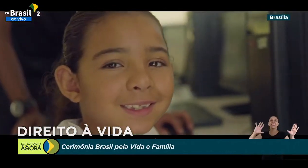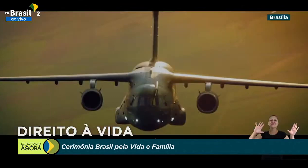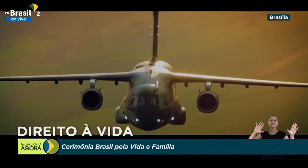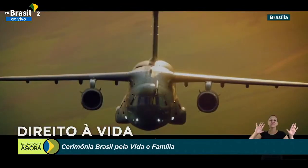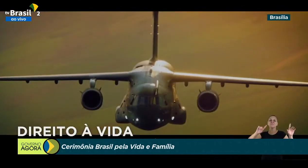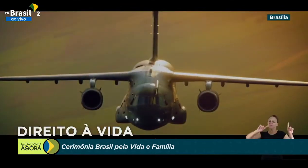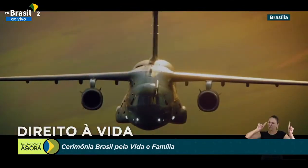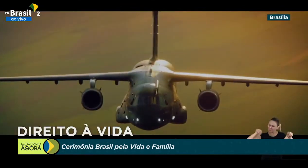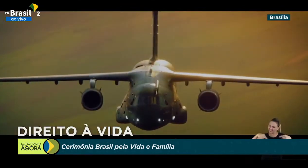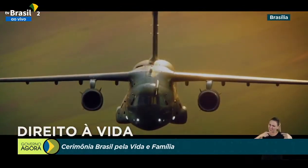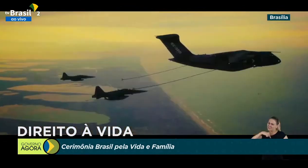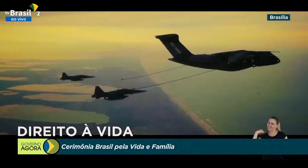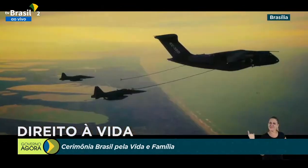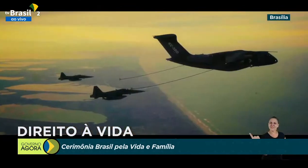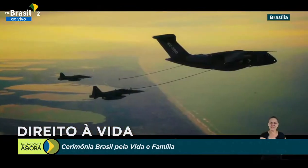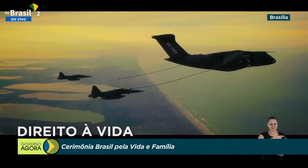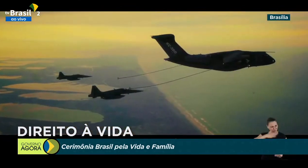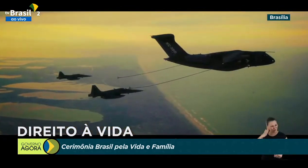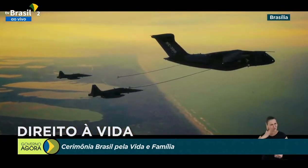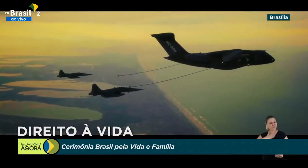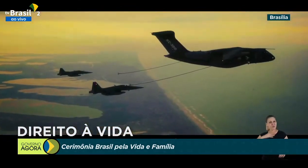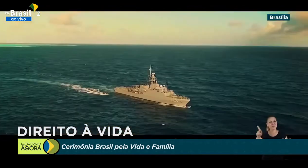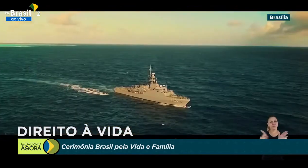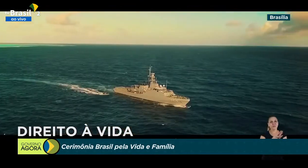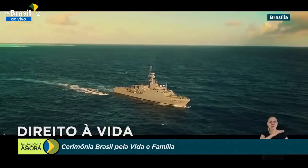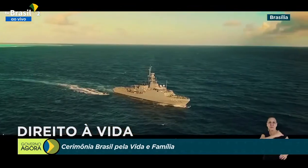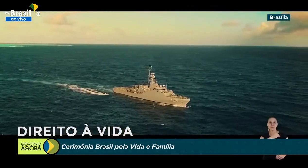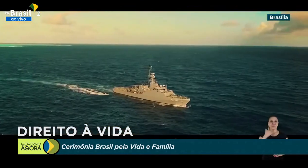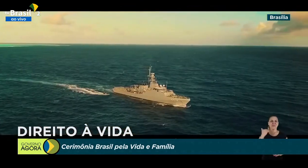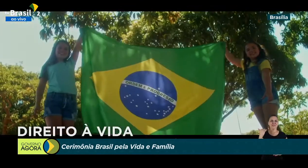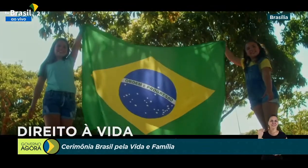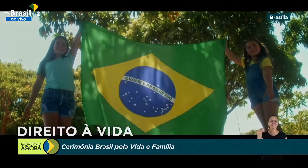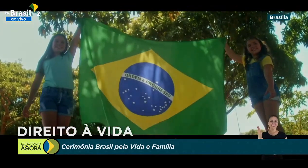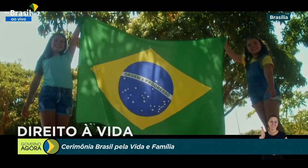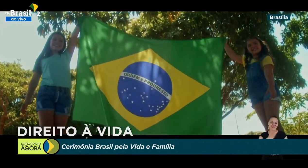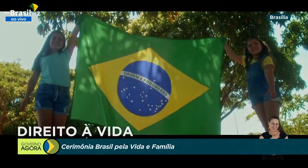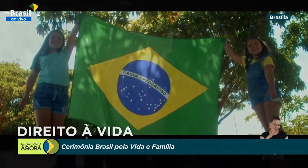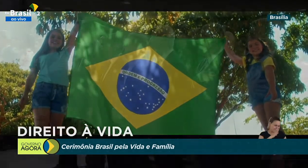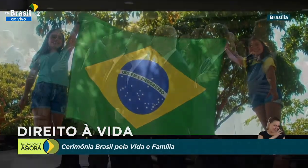E aí E aí